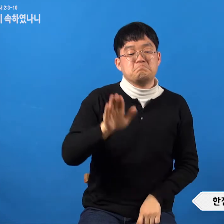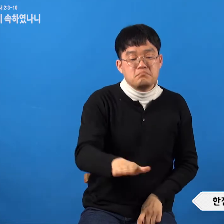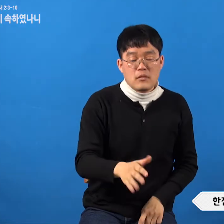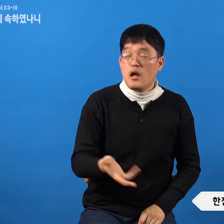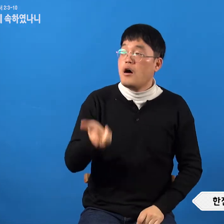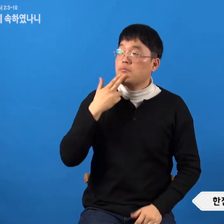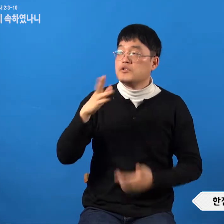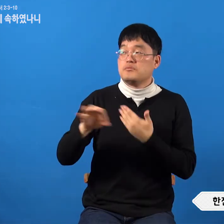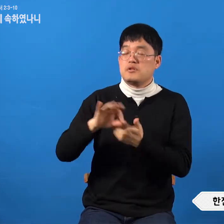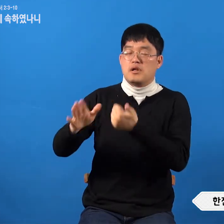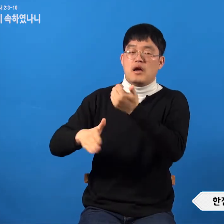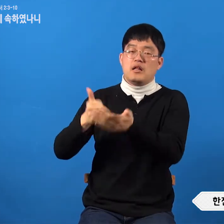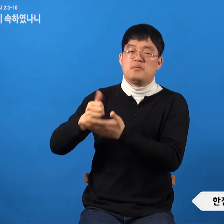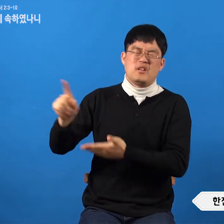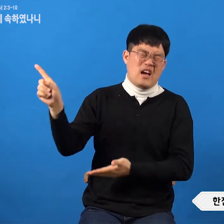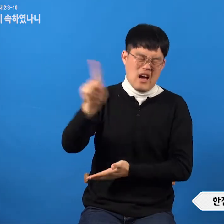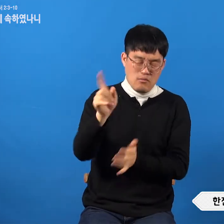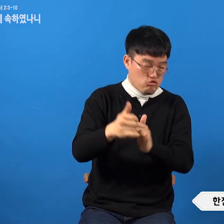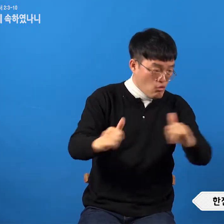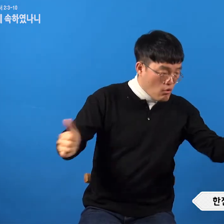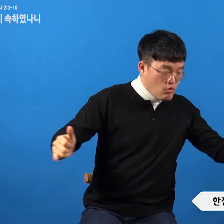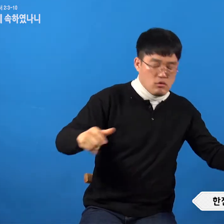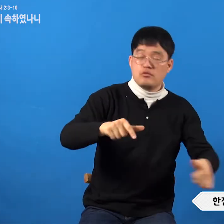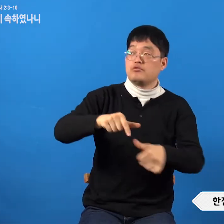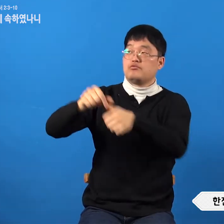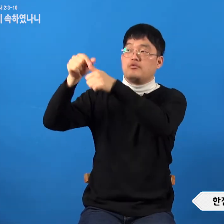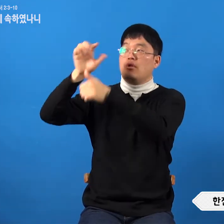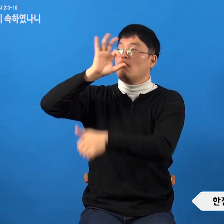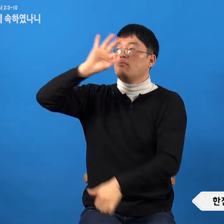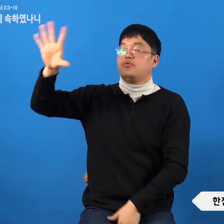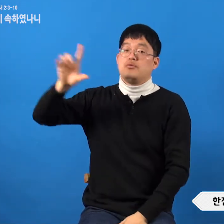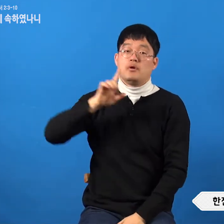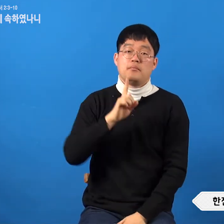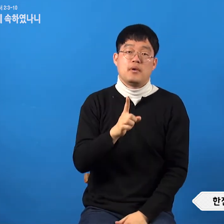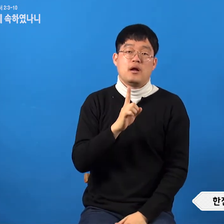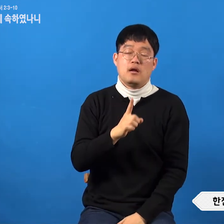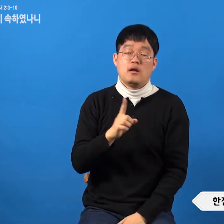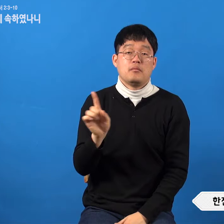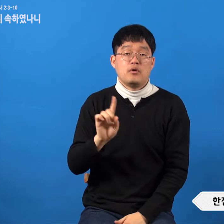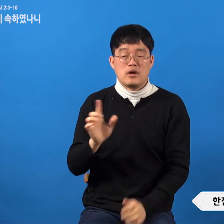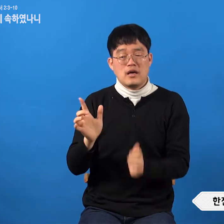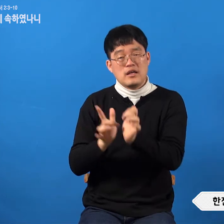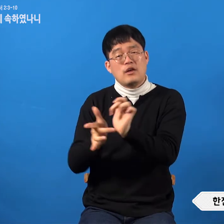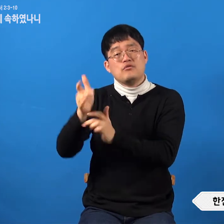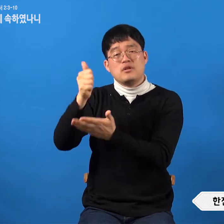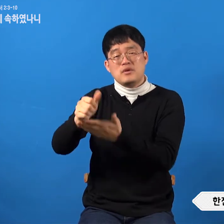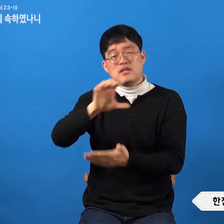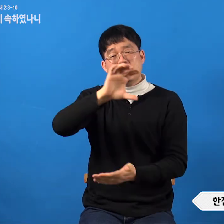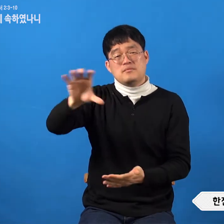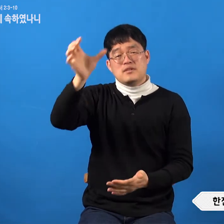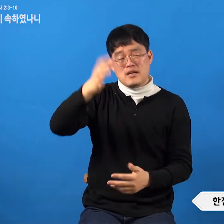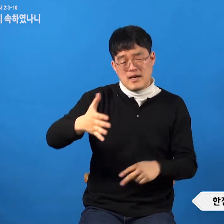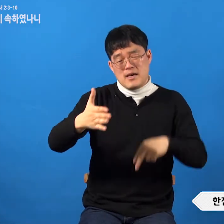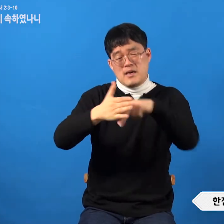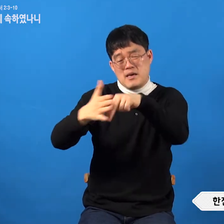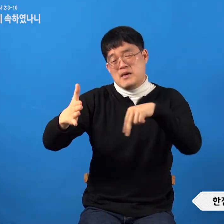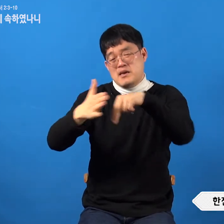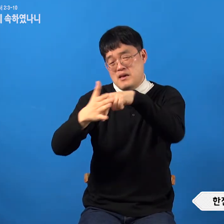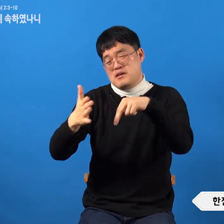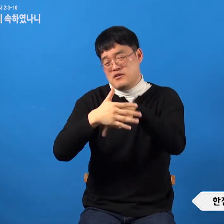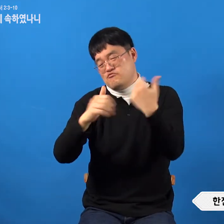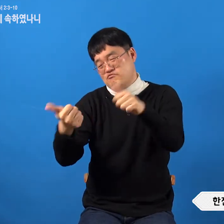하나님은 아무도 구원할 수 없다는 말이 됩니다. 다른 말로 하면 예수님이 아무리 십자가에 못 박혀